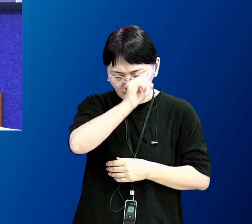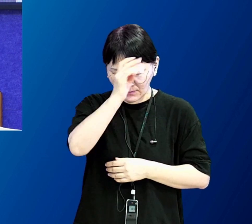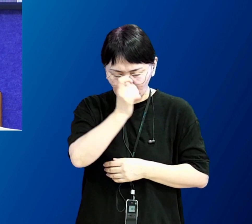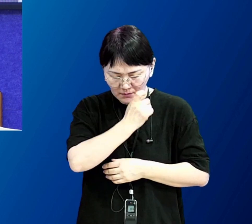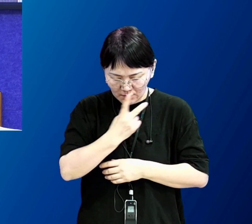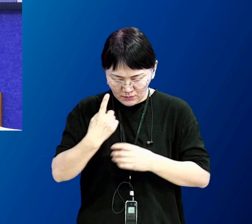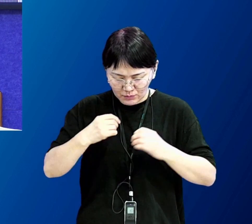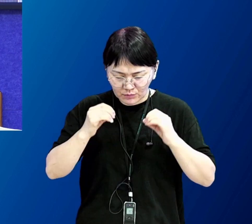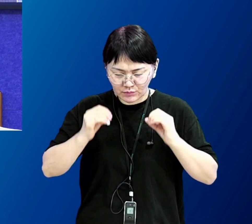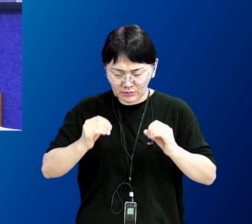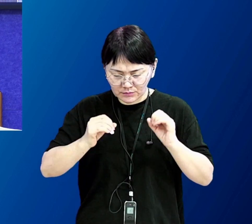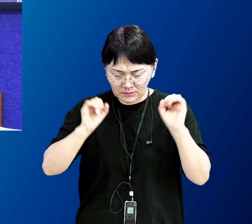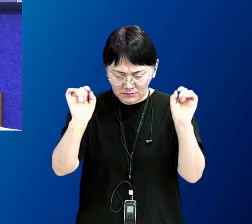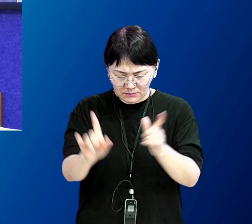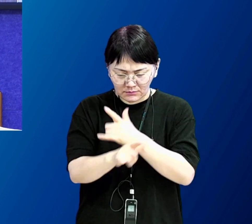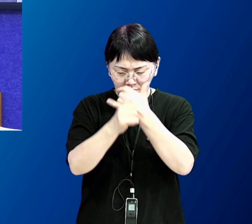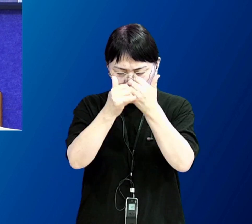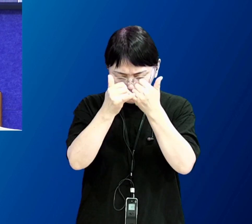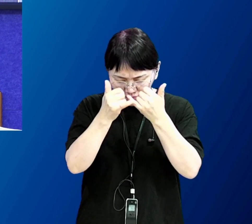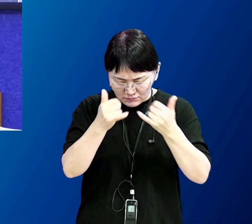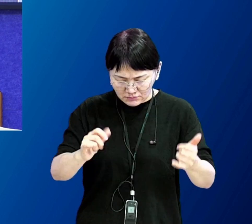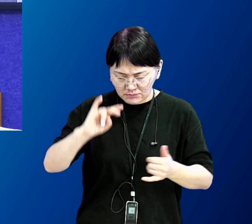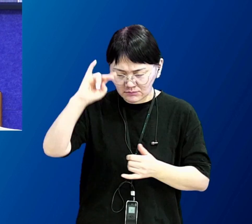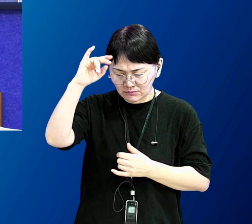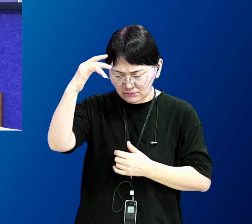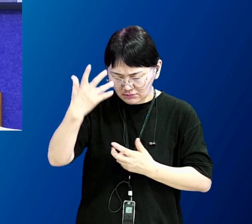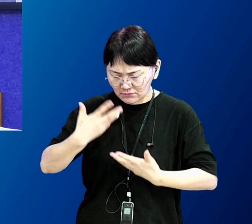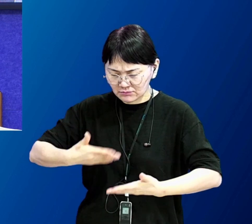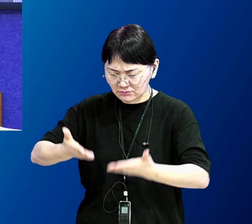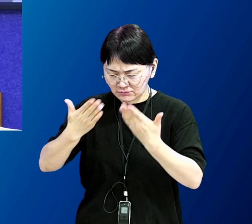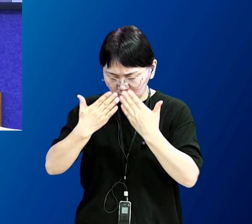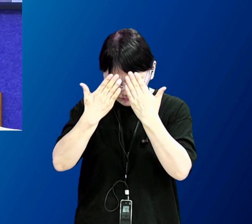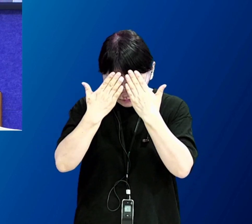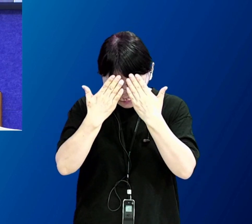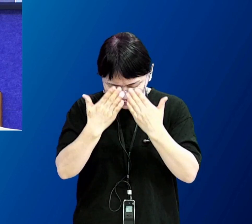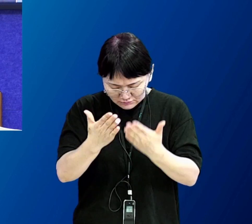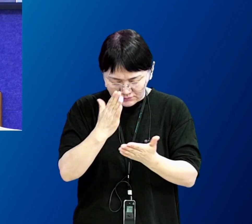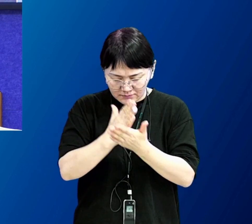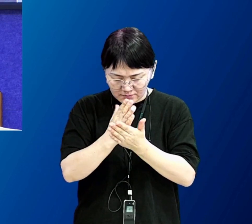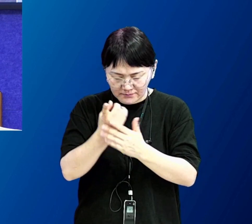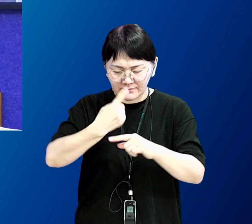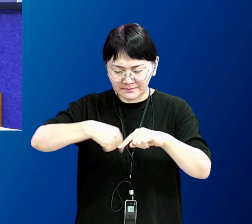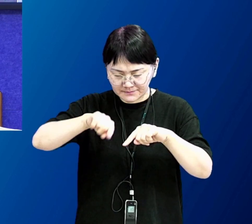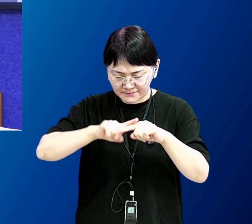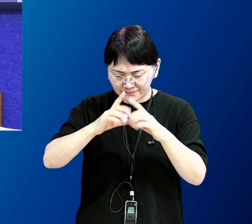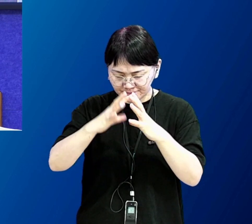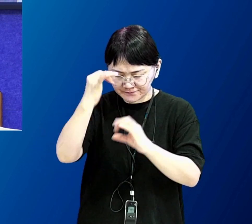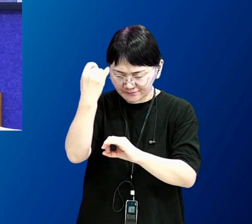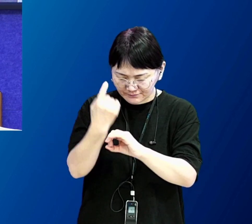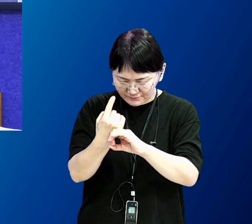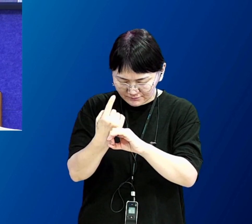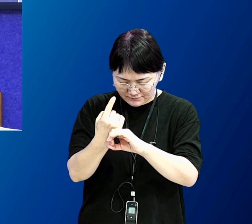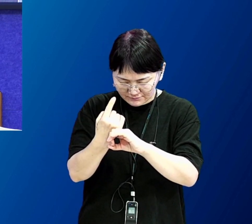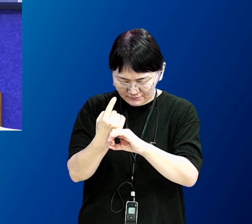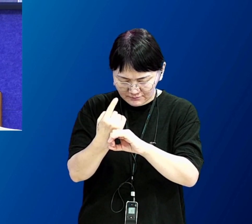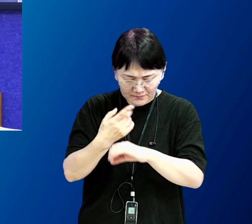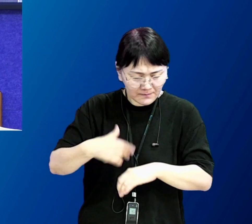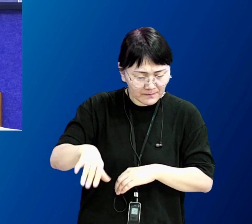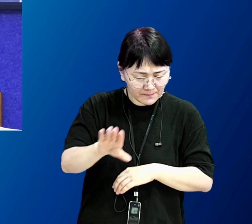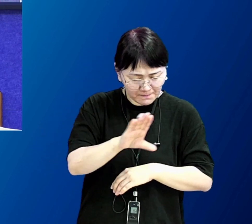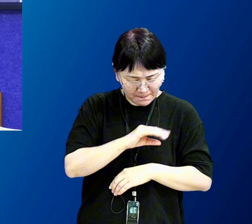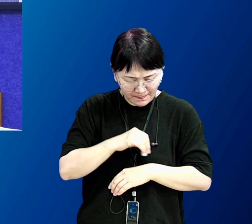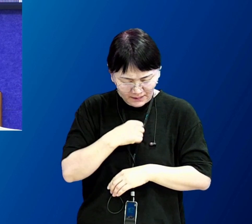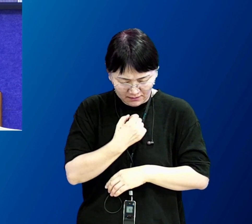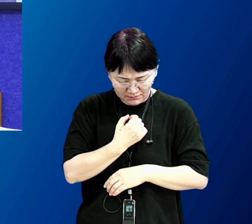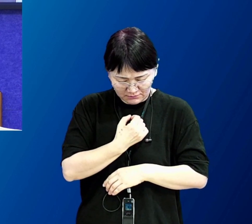болох энэ агуу нэгүслийг өгсөнд талархаж байна. Дахин ирэх эзэн таны өмнө бид өхөн энэ итгэлээ